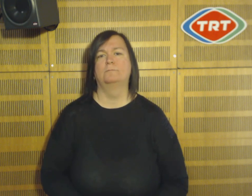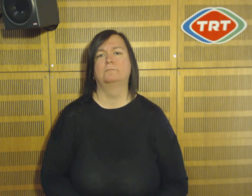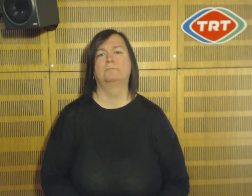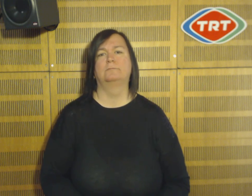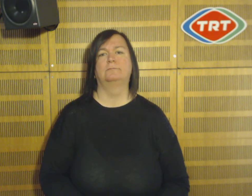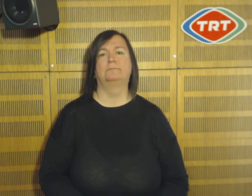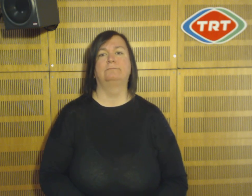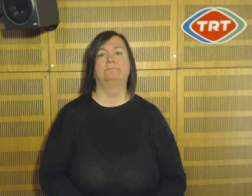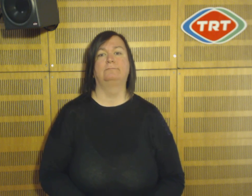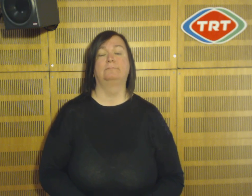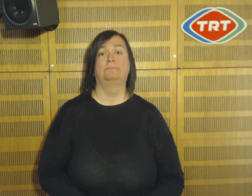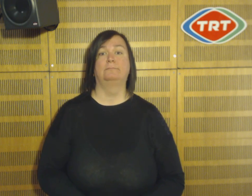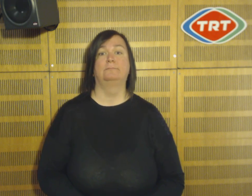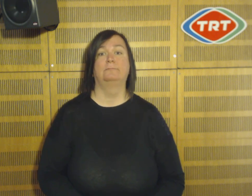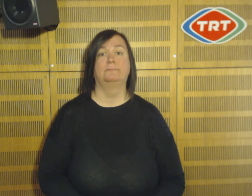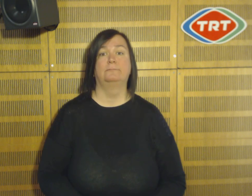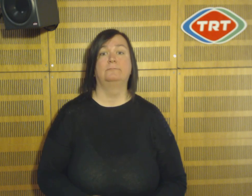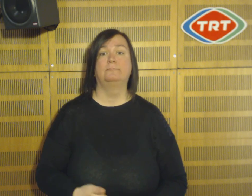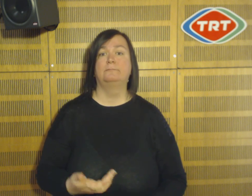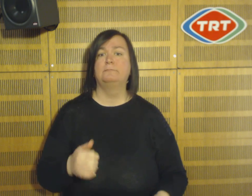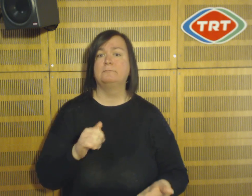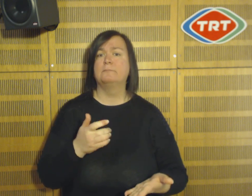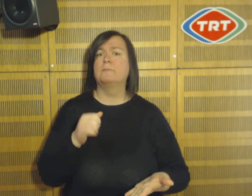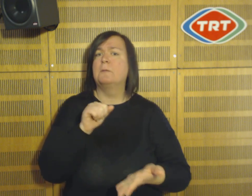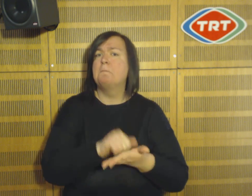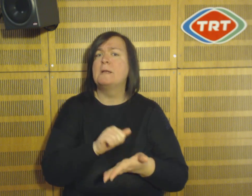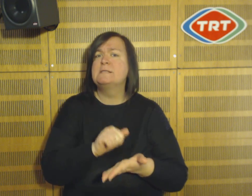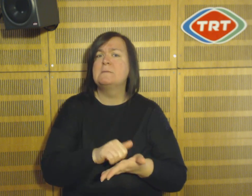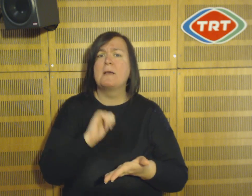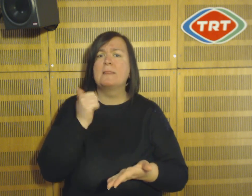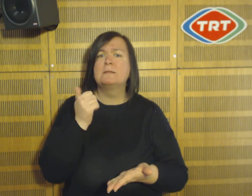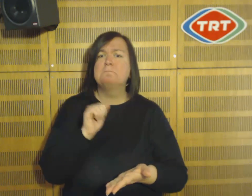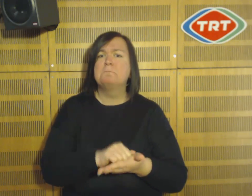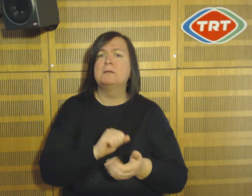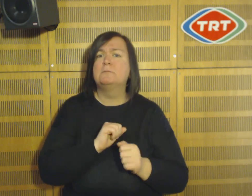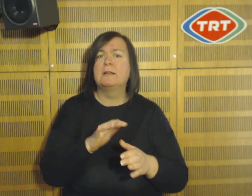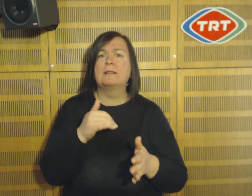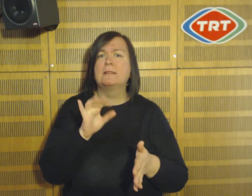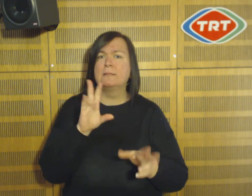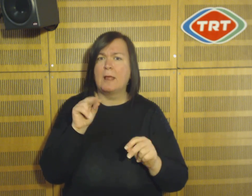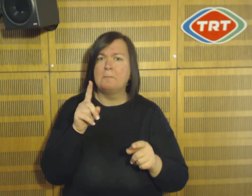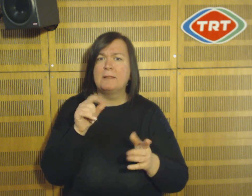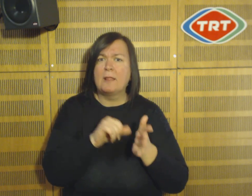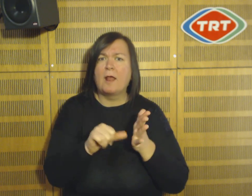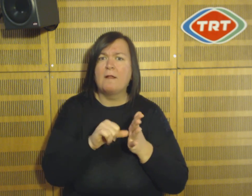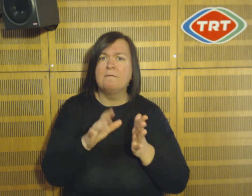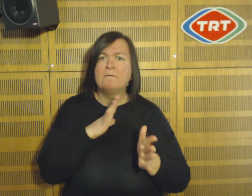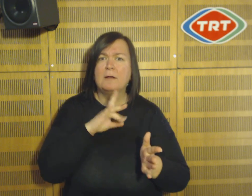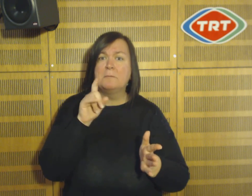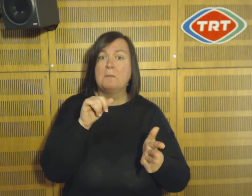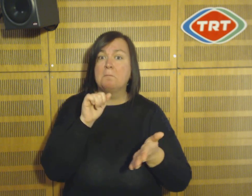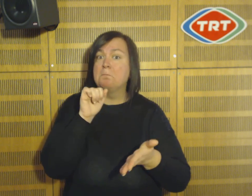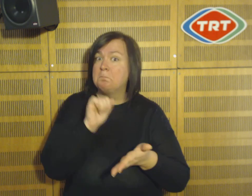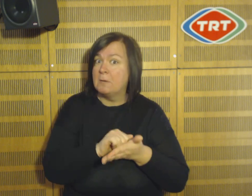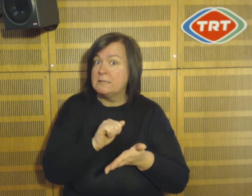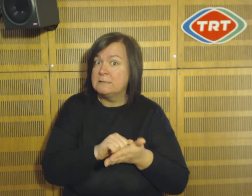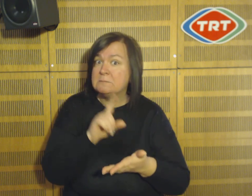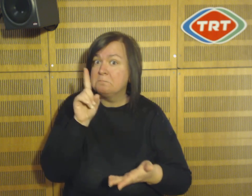eee E peki basılma aşaması ne zaman olacak Net bir tarih var mı tabii basılı mı olacak Onu da sormak lazım